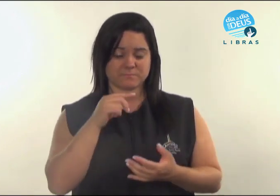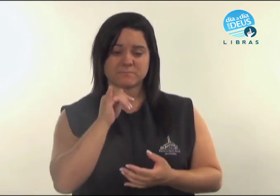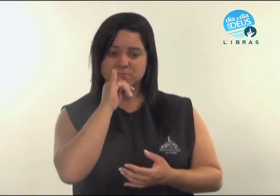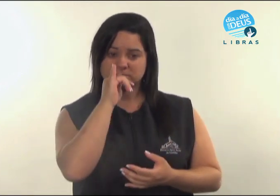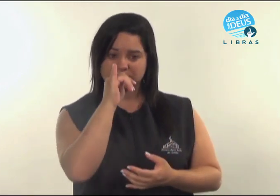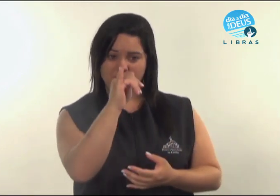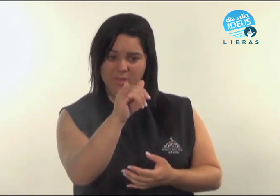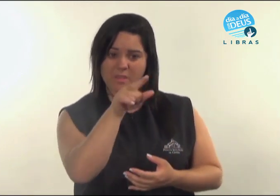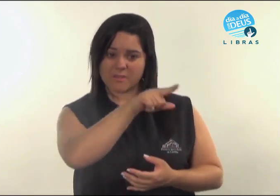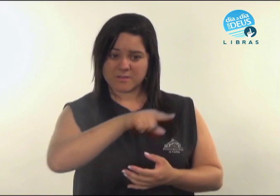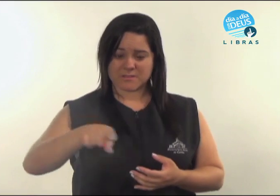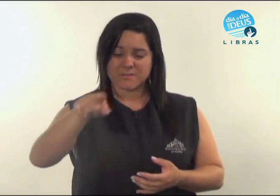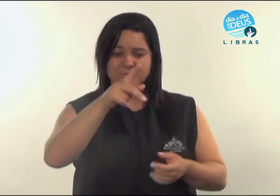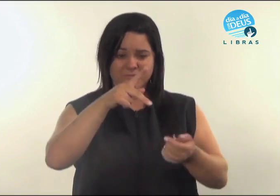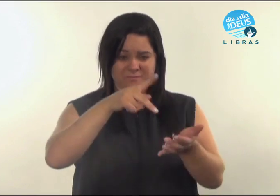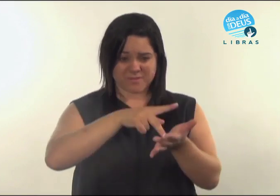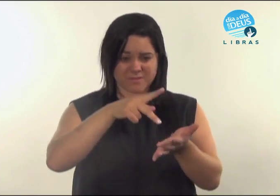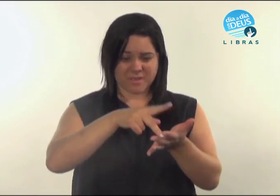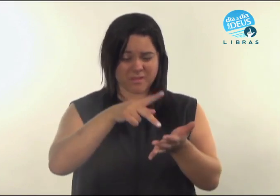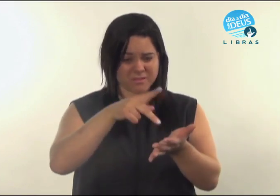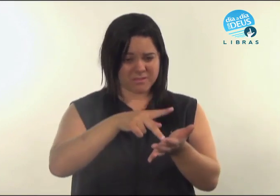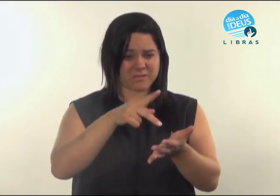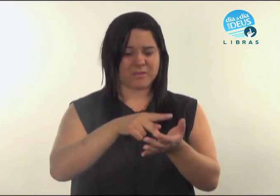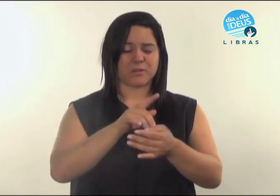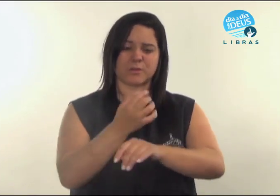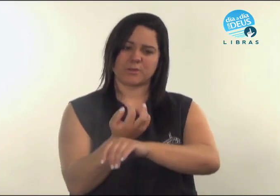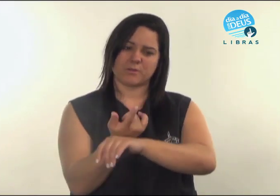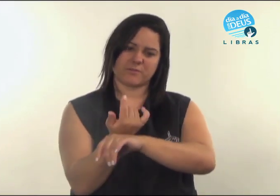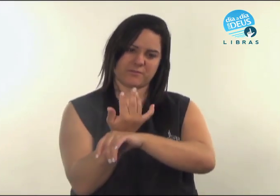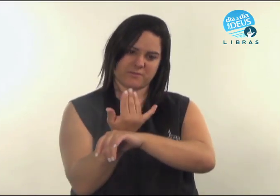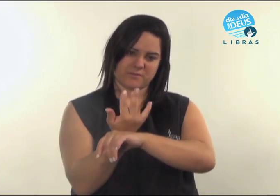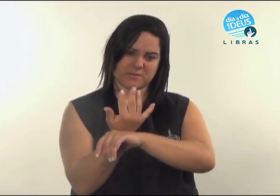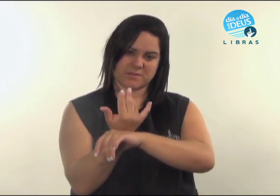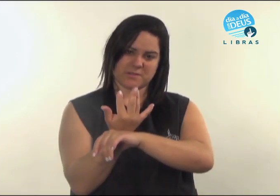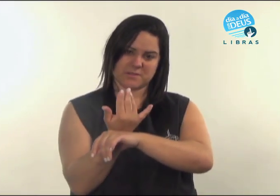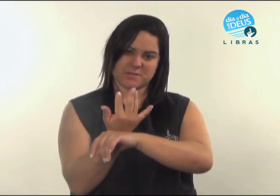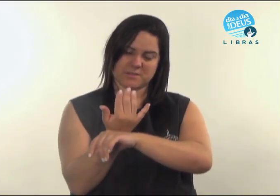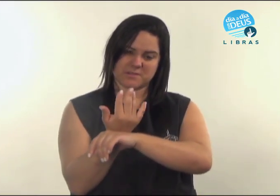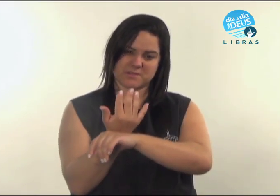E eu vim aqui convidar você a participar de um genuíno avivamento,